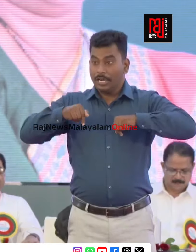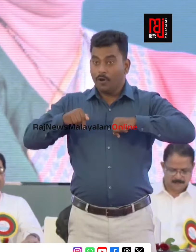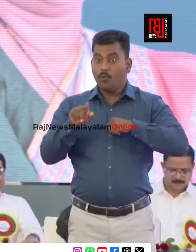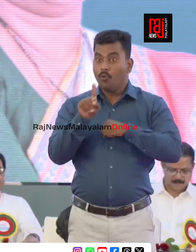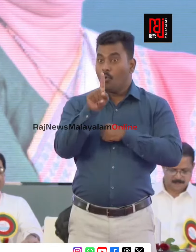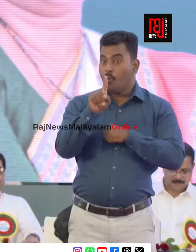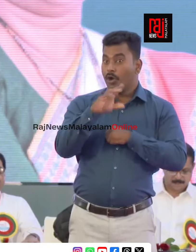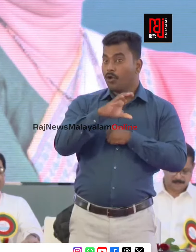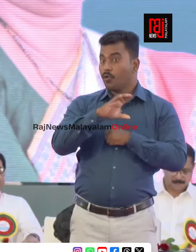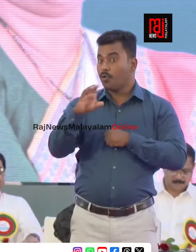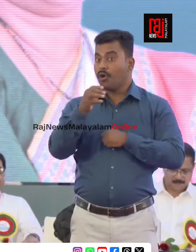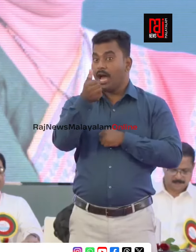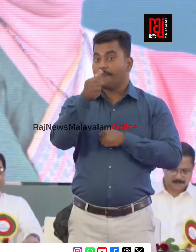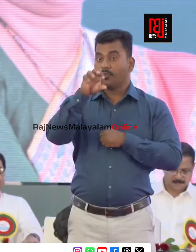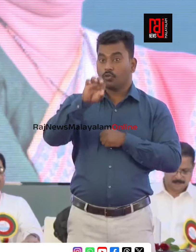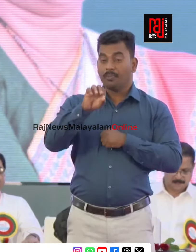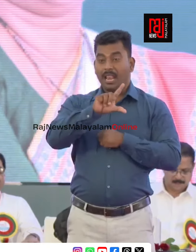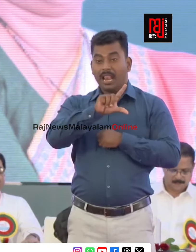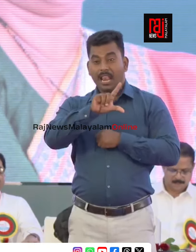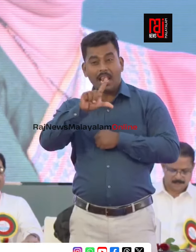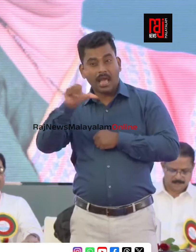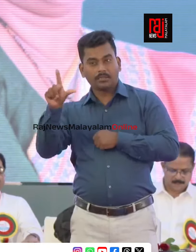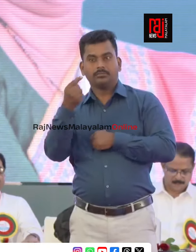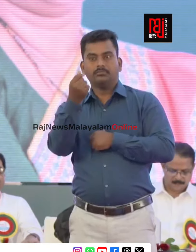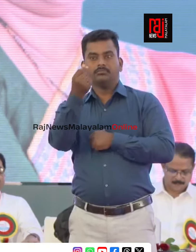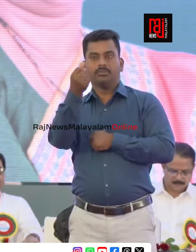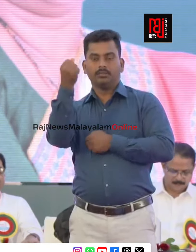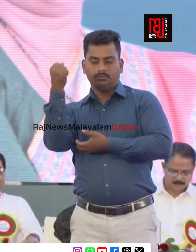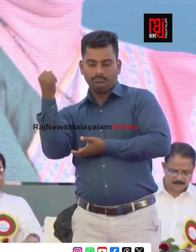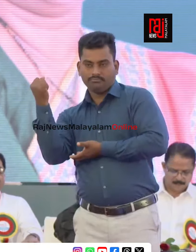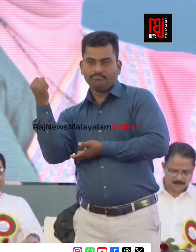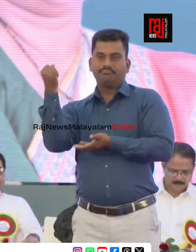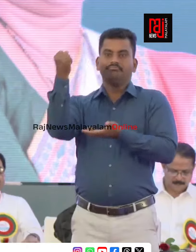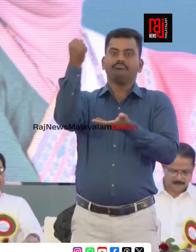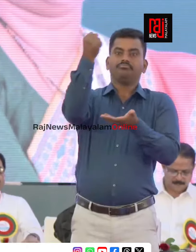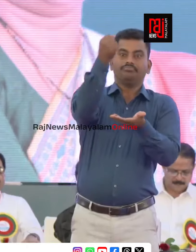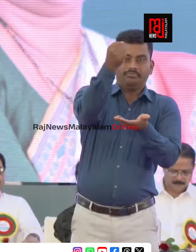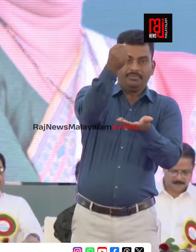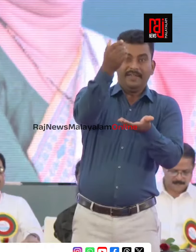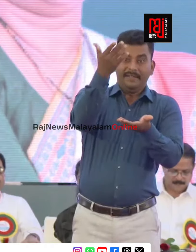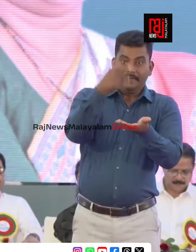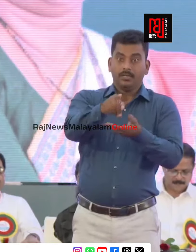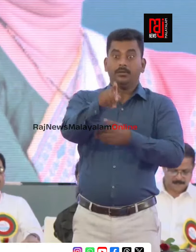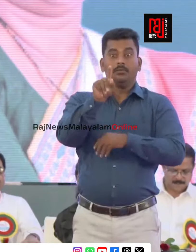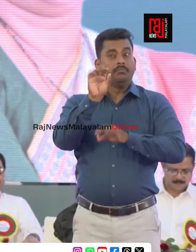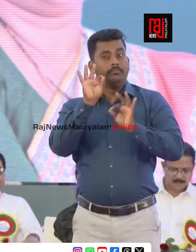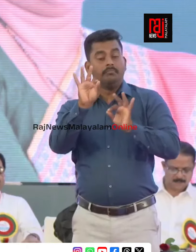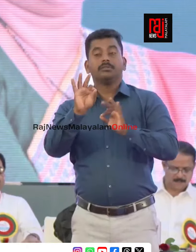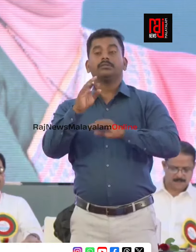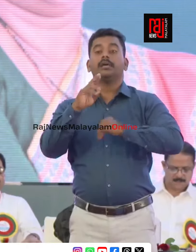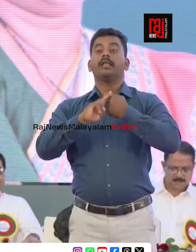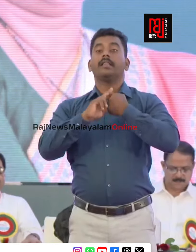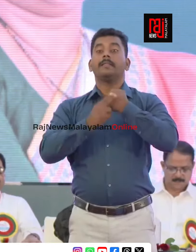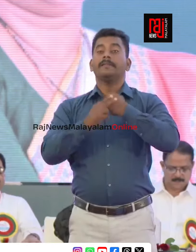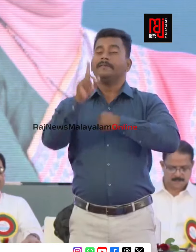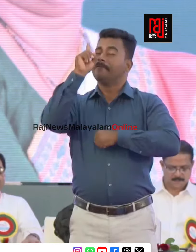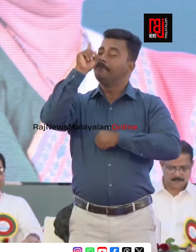1,49,00,000 രൂപ ചെലവിൽ നിർമ്മിച്ച കേരളത്തിലെ ആദ്യ ഭിന്നശേഷി സൗഹൃദ ബാരിയർ ഫ്രീ